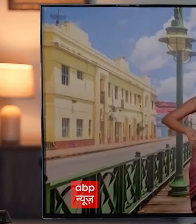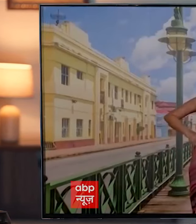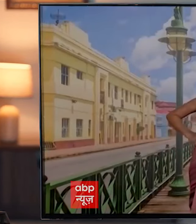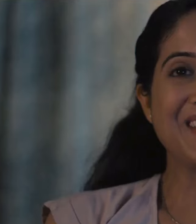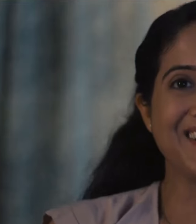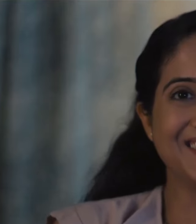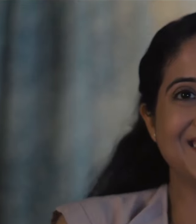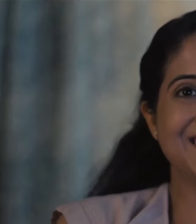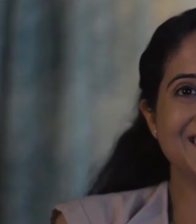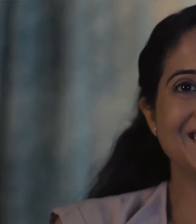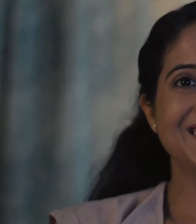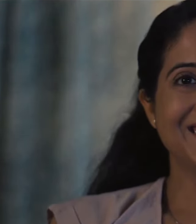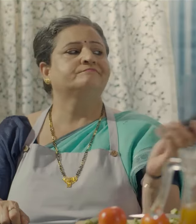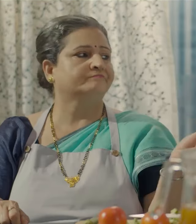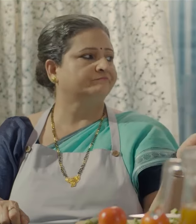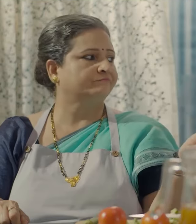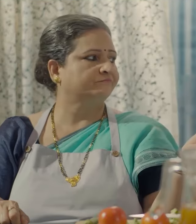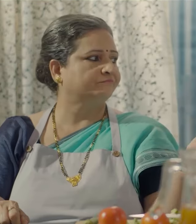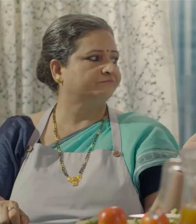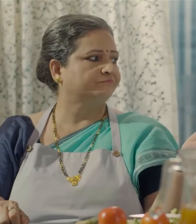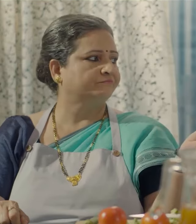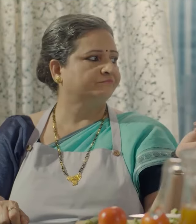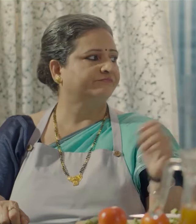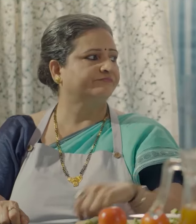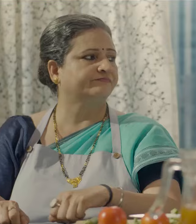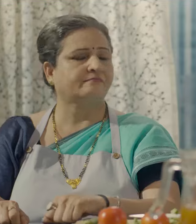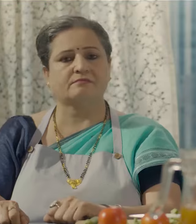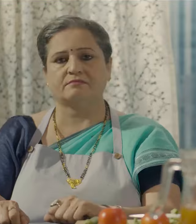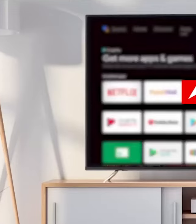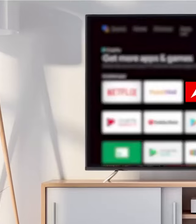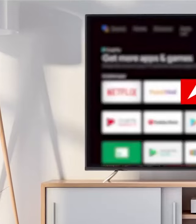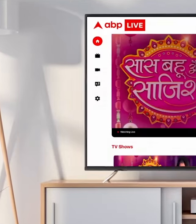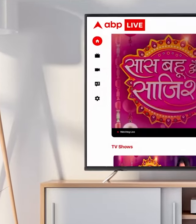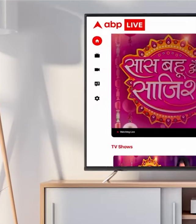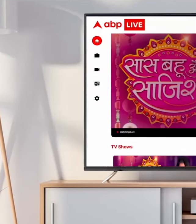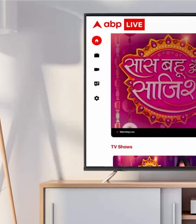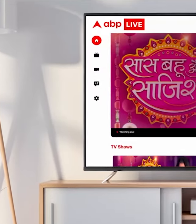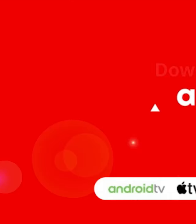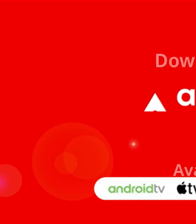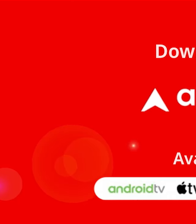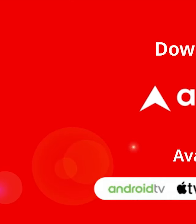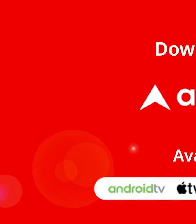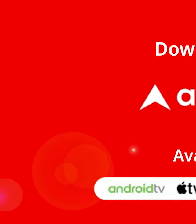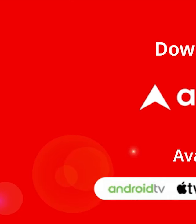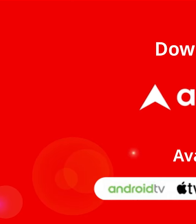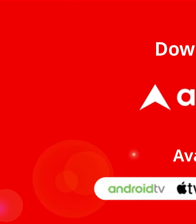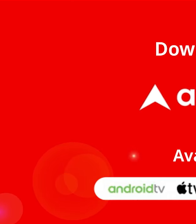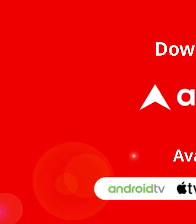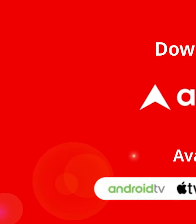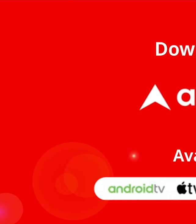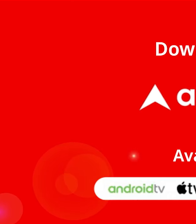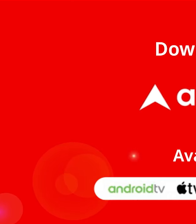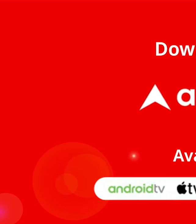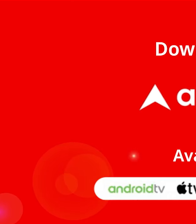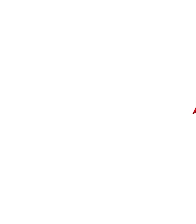पे ऑन। इनकी तरह आप भी देखें अपना फेवरेट शो अपने टाइम पर और डाउनलोड कीजिए एबीपी लाइव ऐप अपने